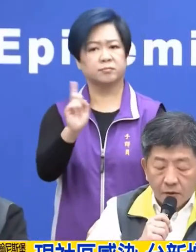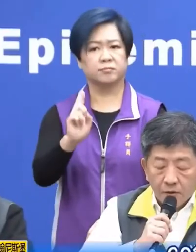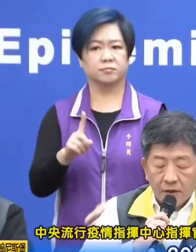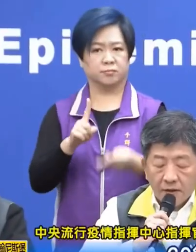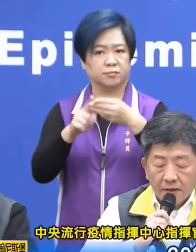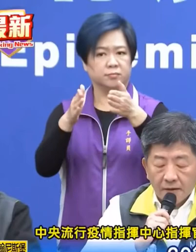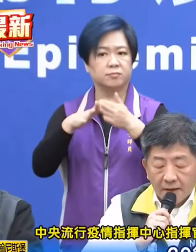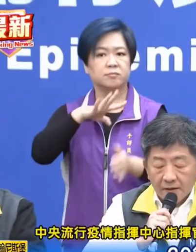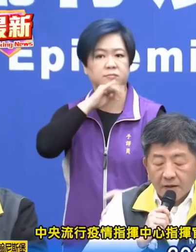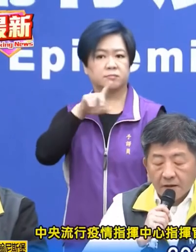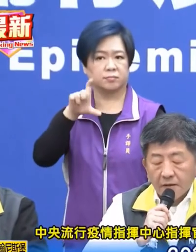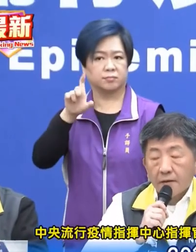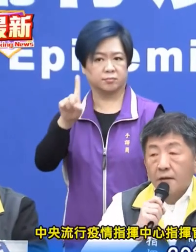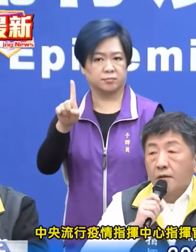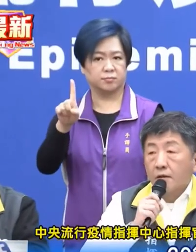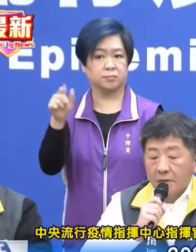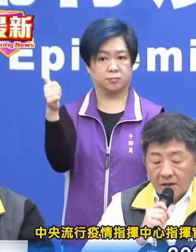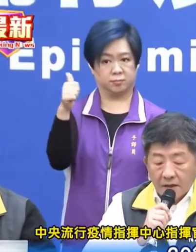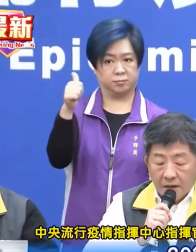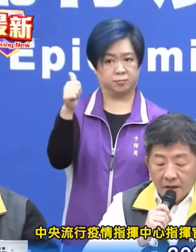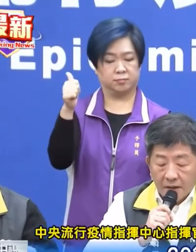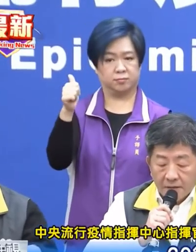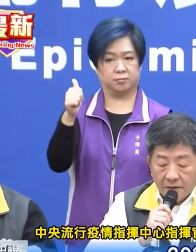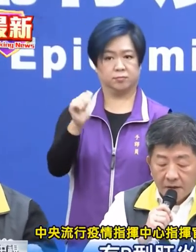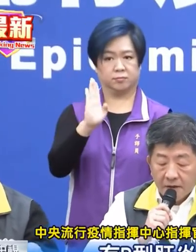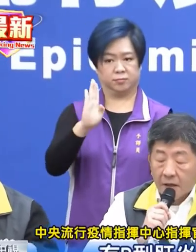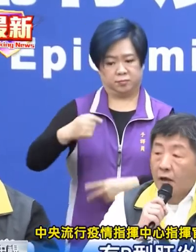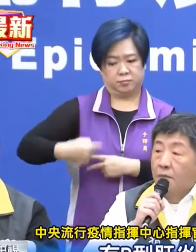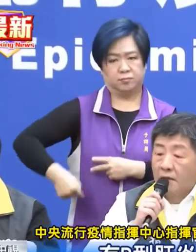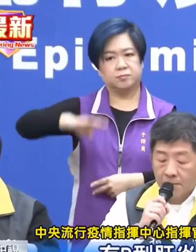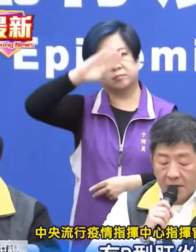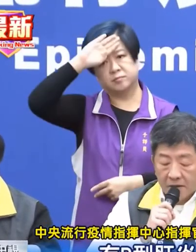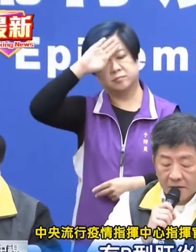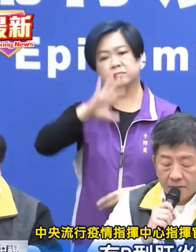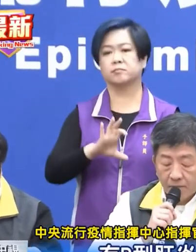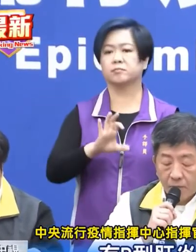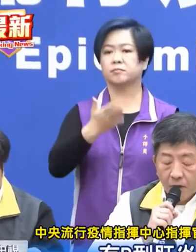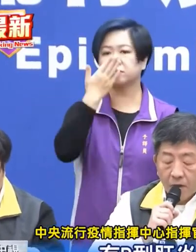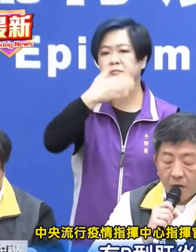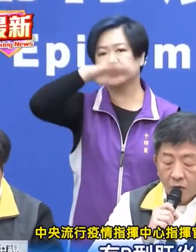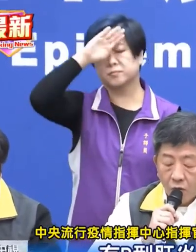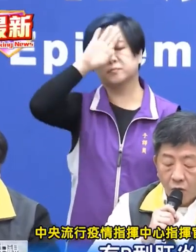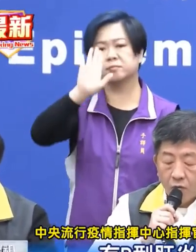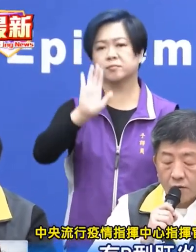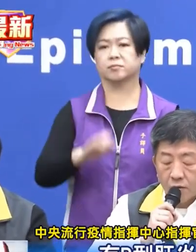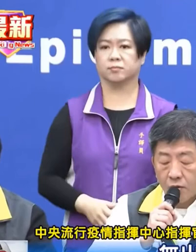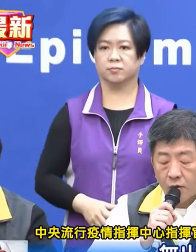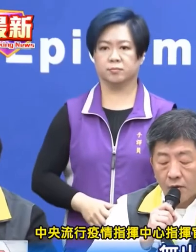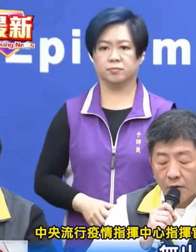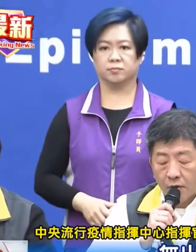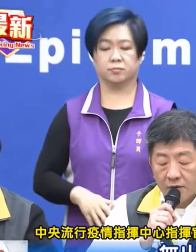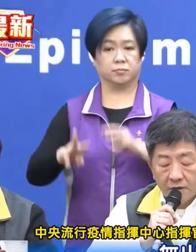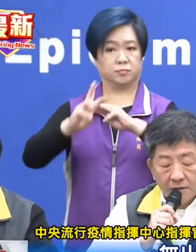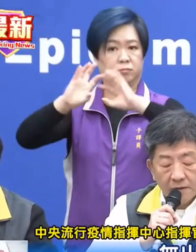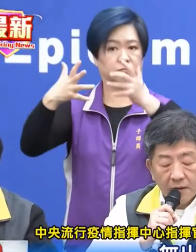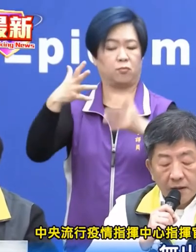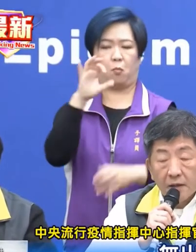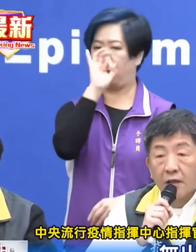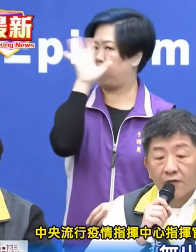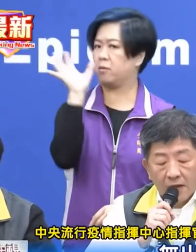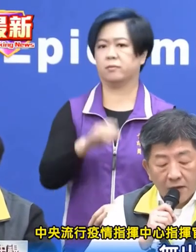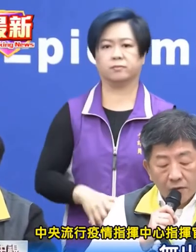是60余岁的男性，有 B 型肝炎及糖尿病的病史，无出国旅游